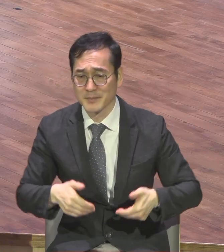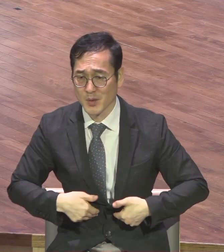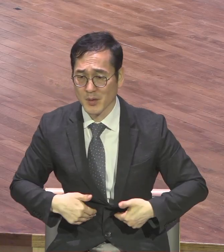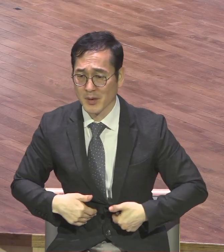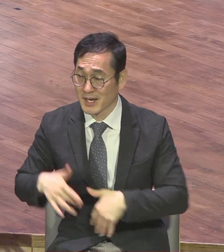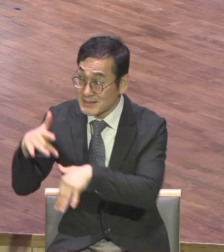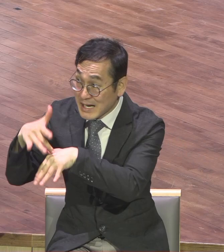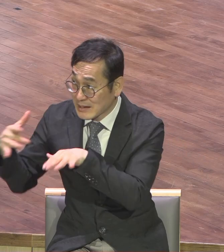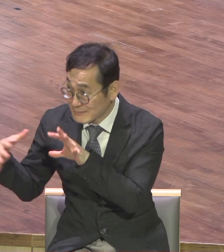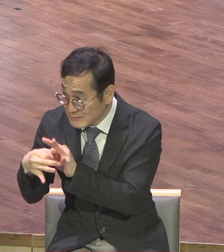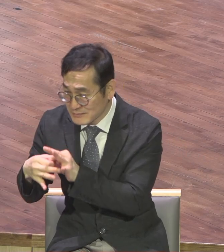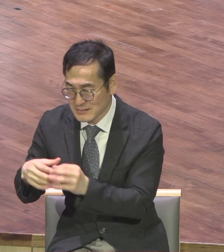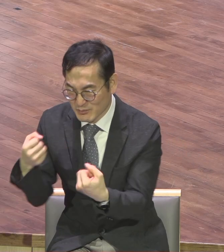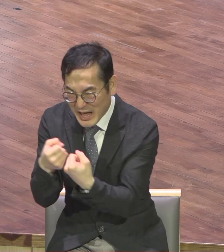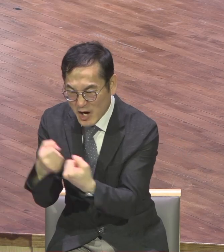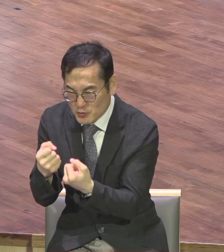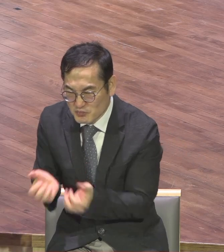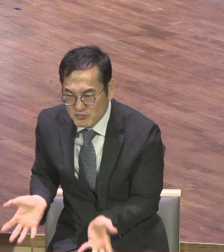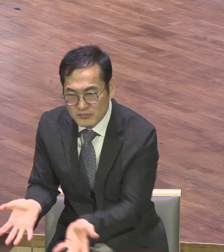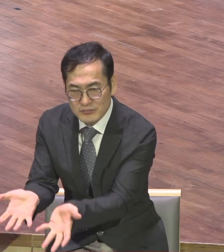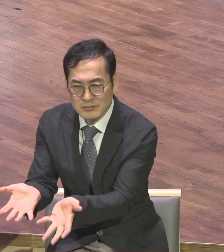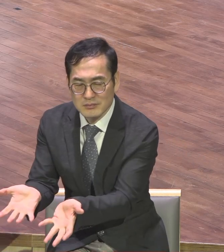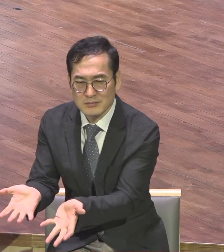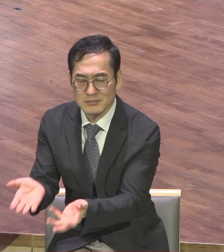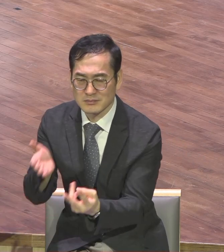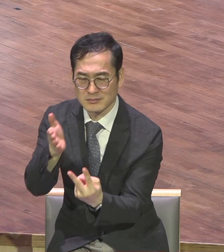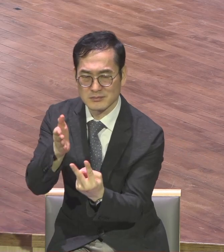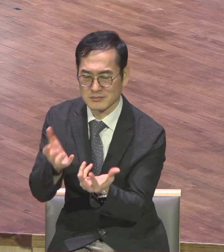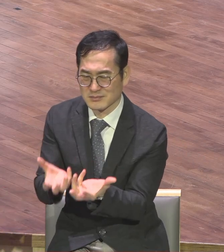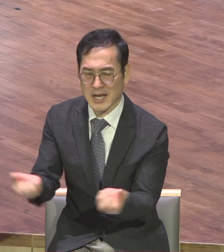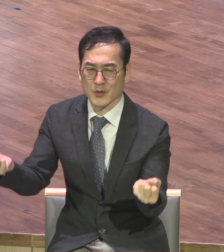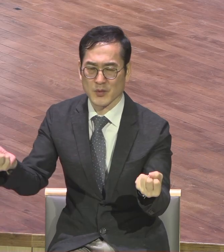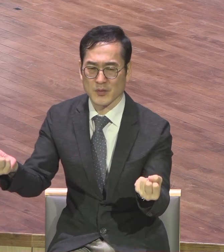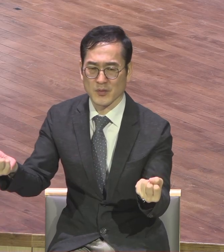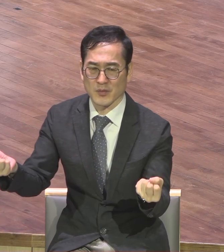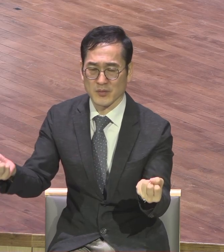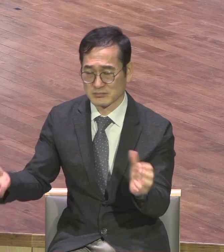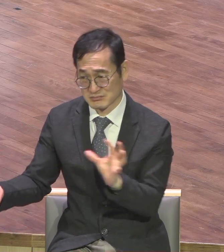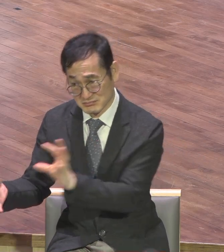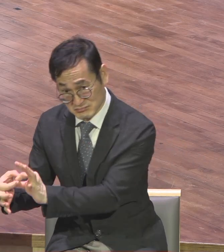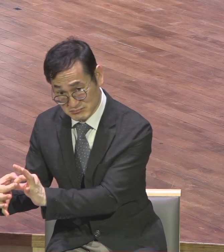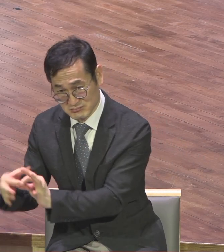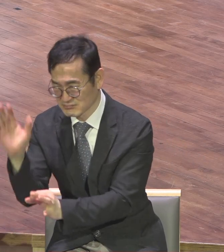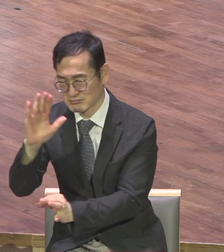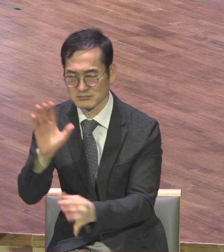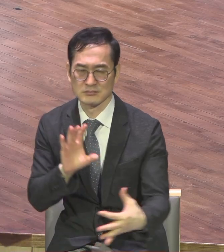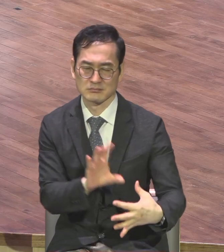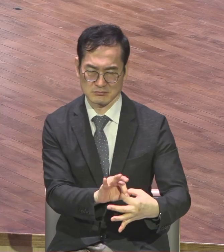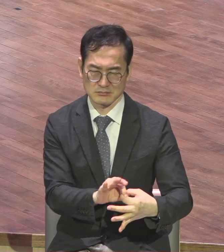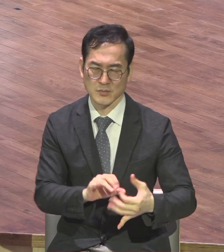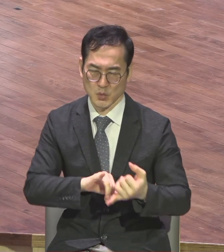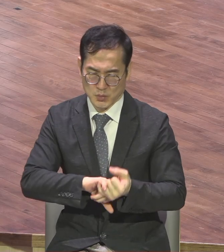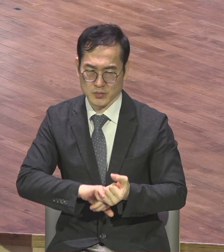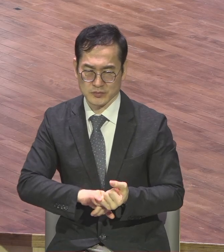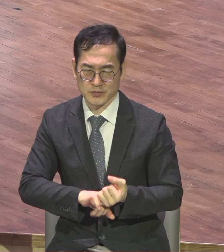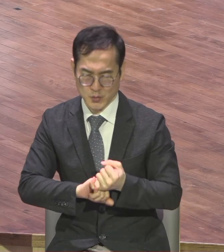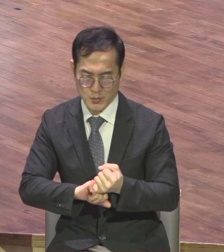하자. 하나 되게 하는지 어떤 이유를 불문하고. 어제 뉴스 여러분 보신